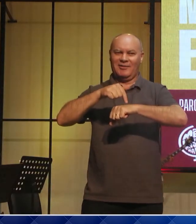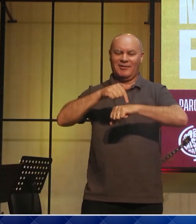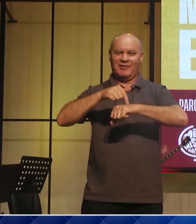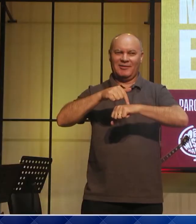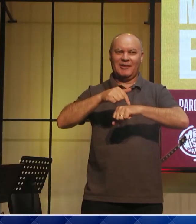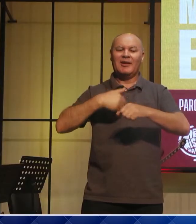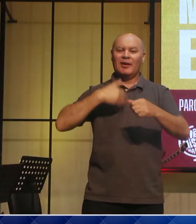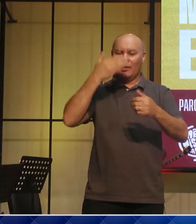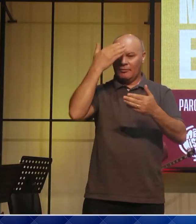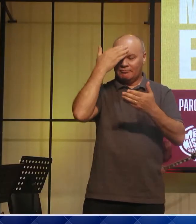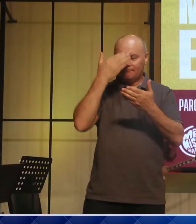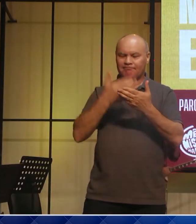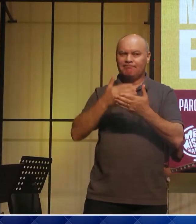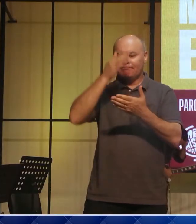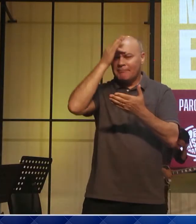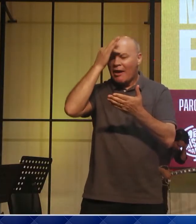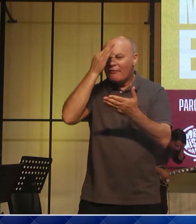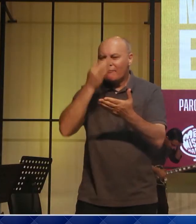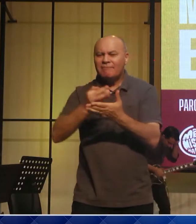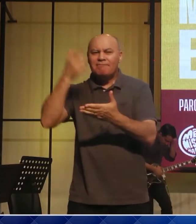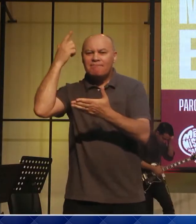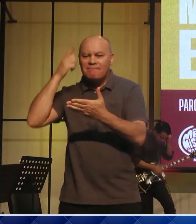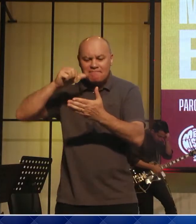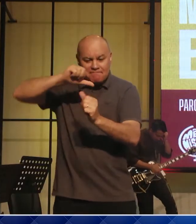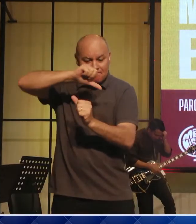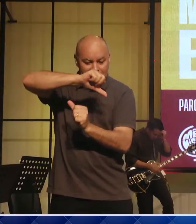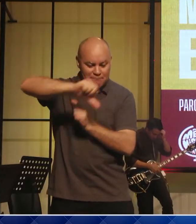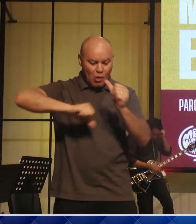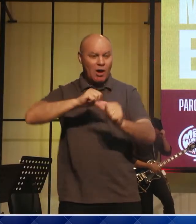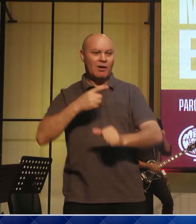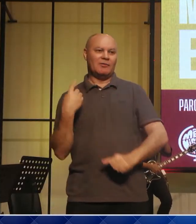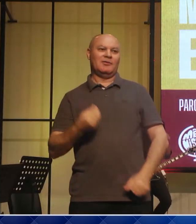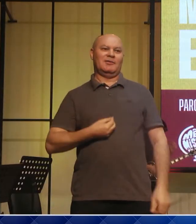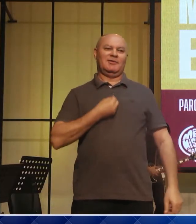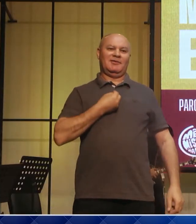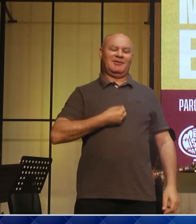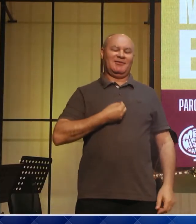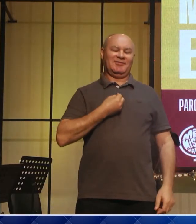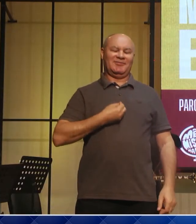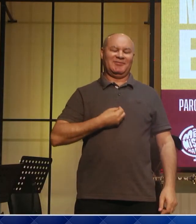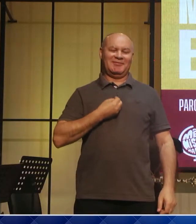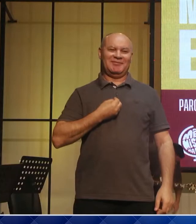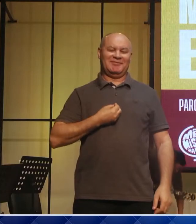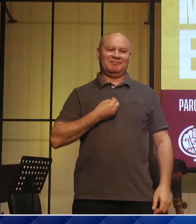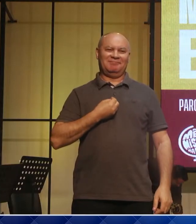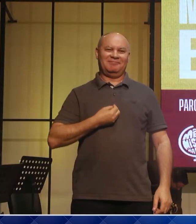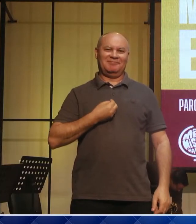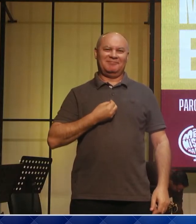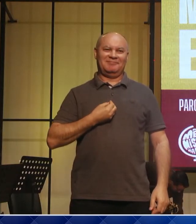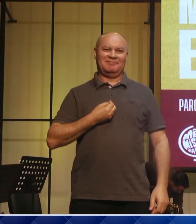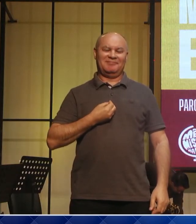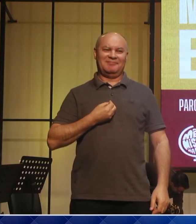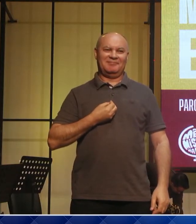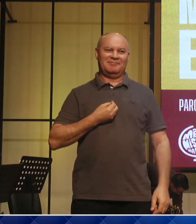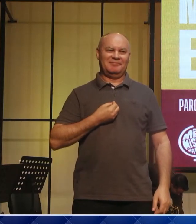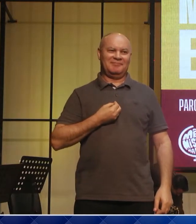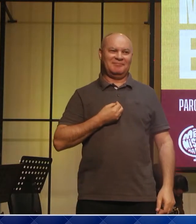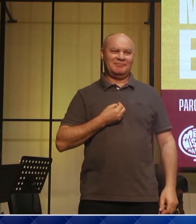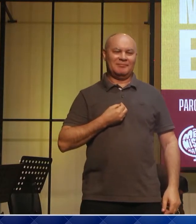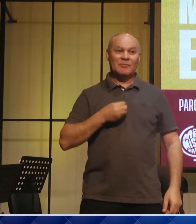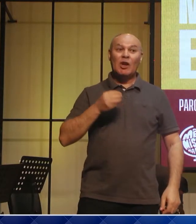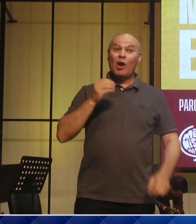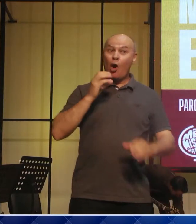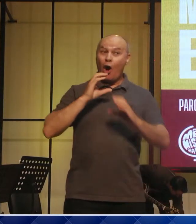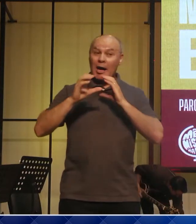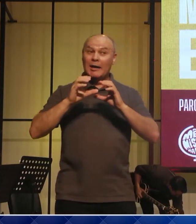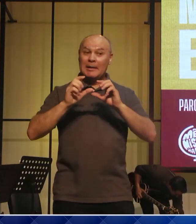fé transforma as nossas vidas. Pense no que nós vamos cantar e depois eu vou orar